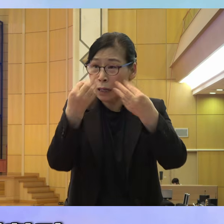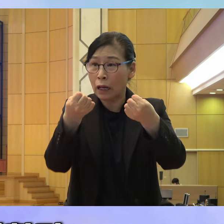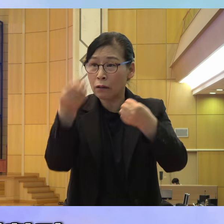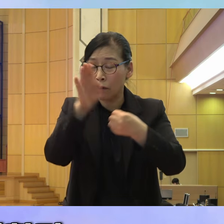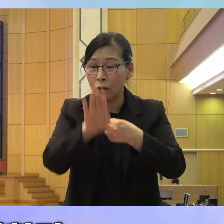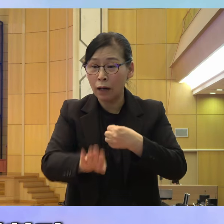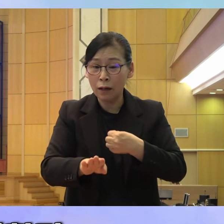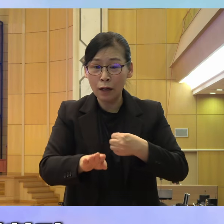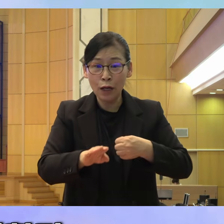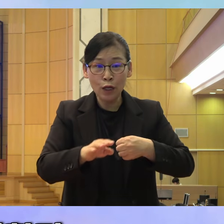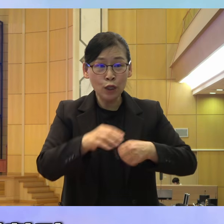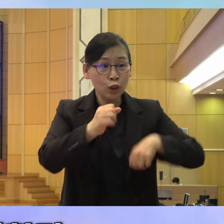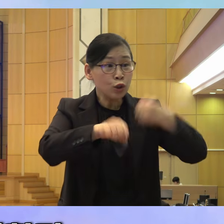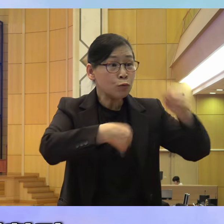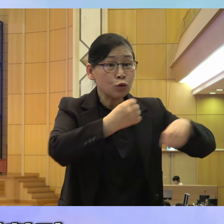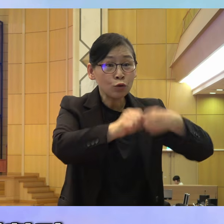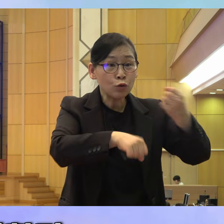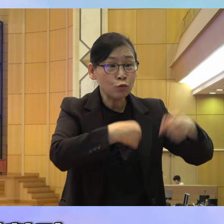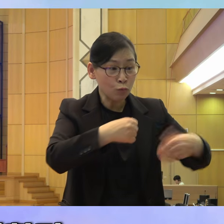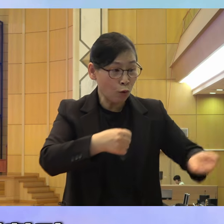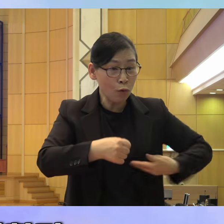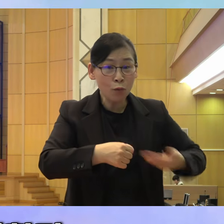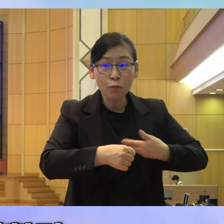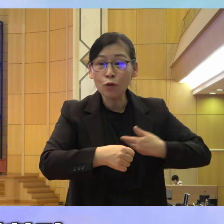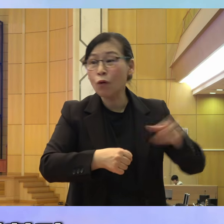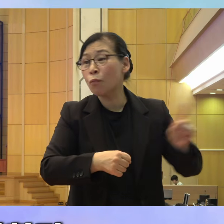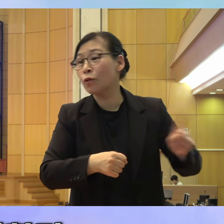되는데 짐승들 보세요.